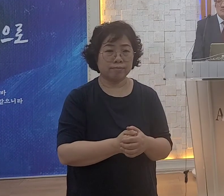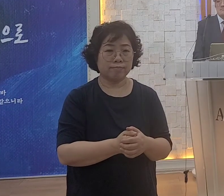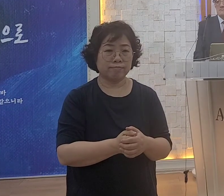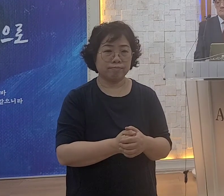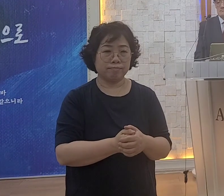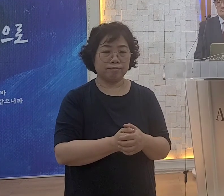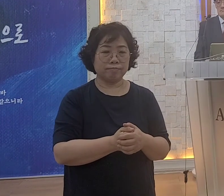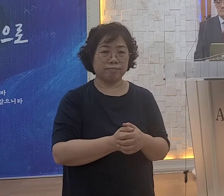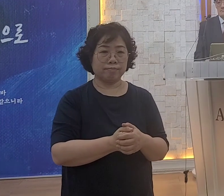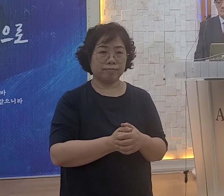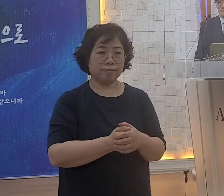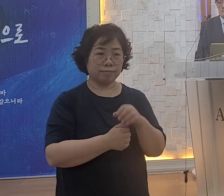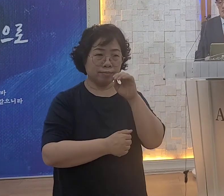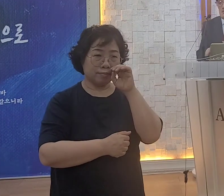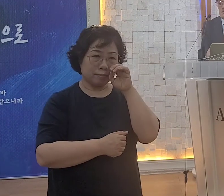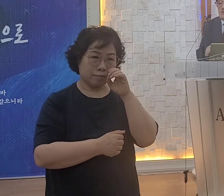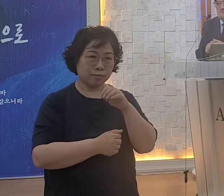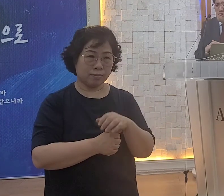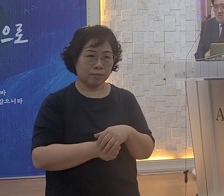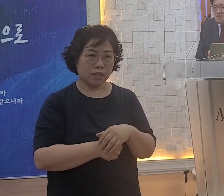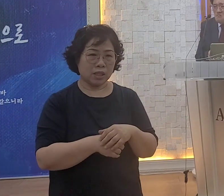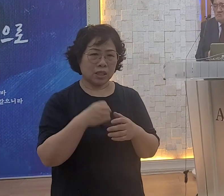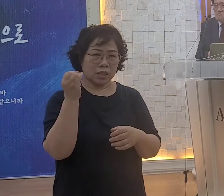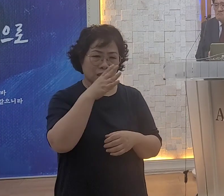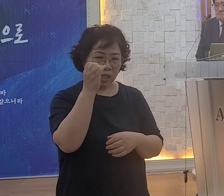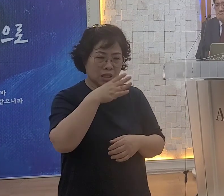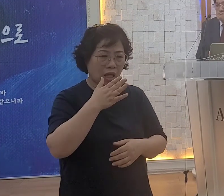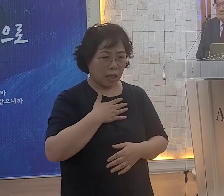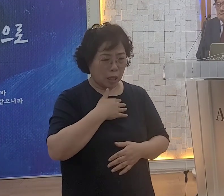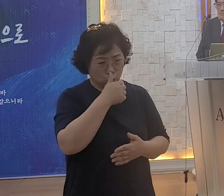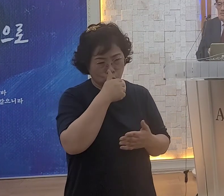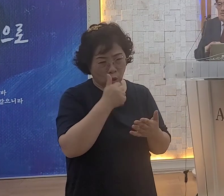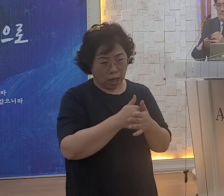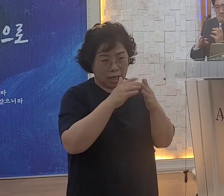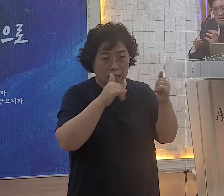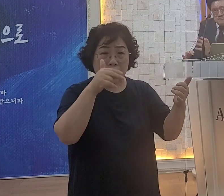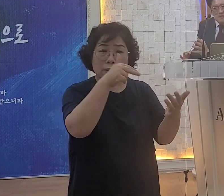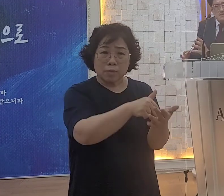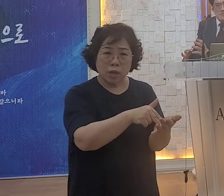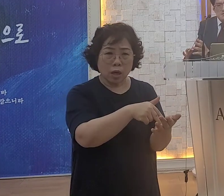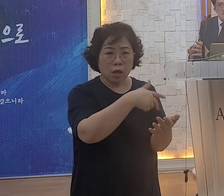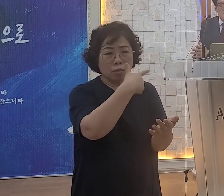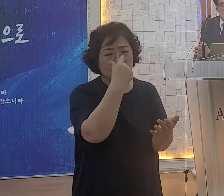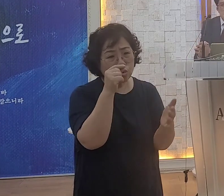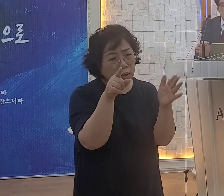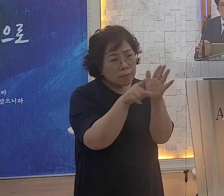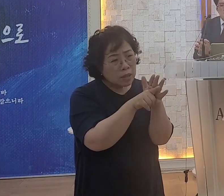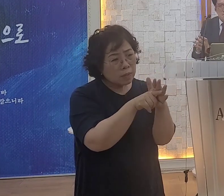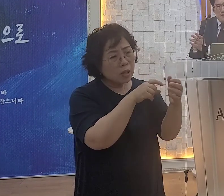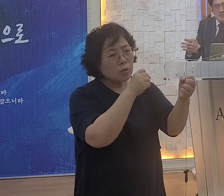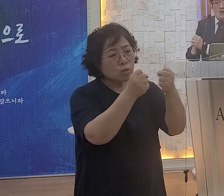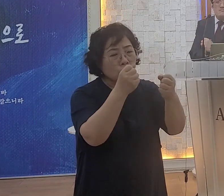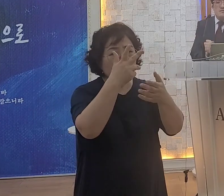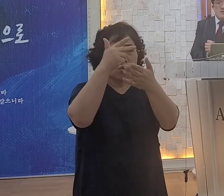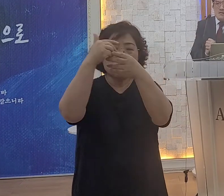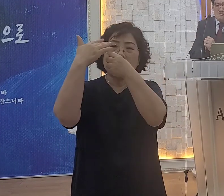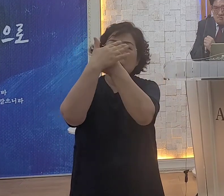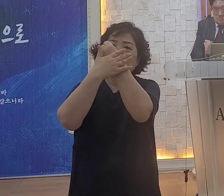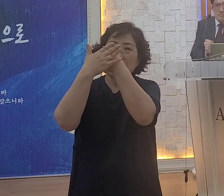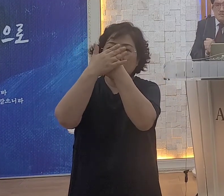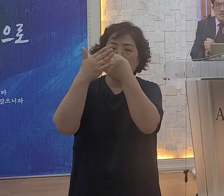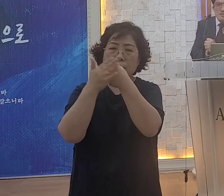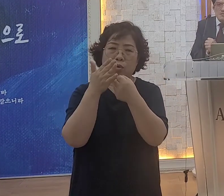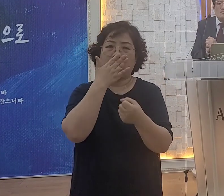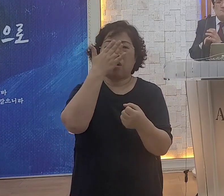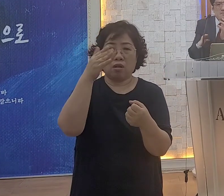아무것도 못해. 그저 나는 죄인이고 이 부족한 믿음인데 주님의 은혜 아니면 나는 갈